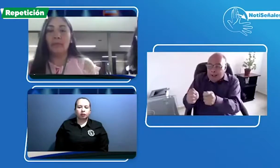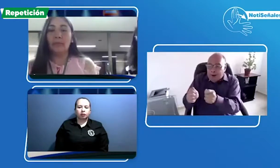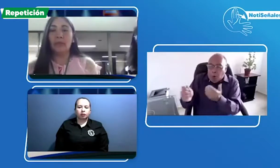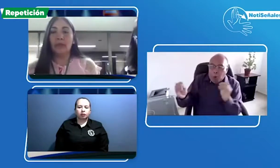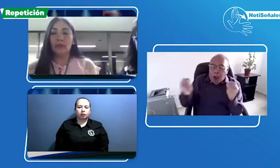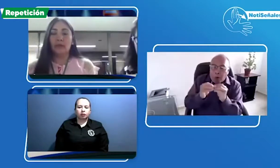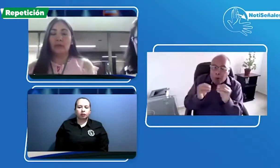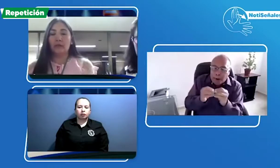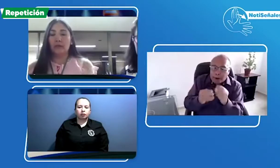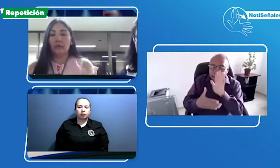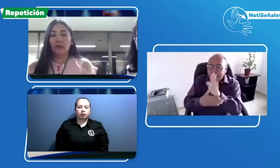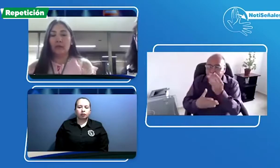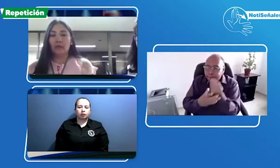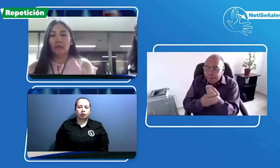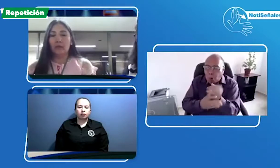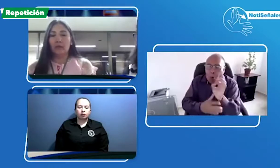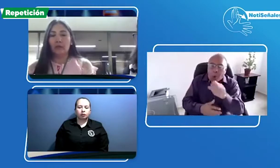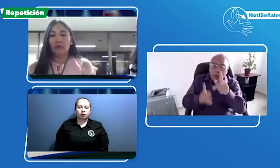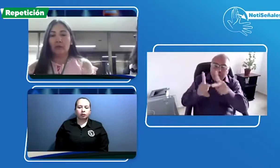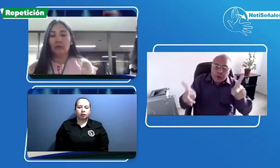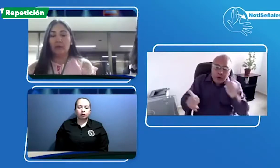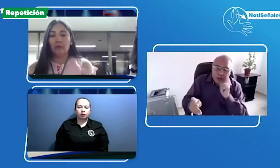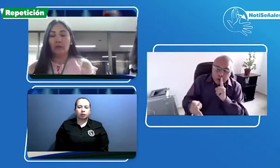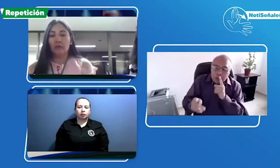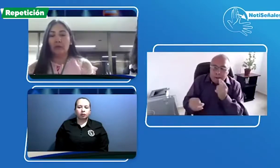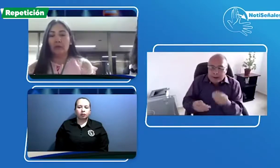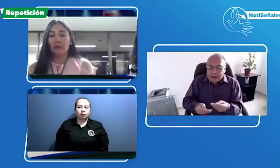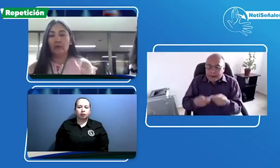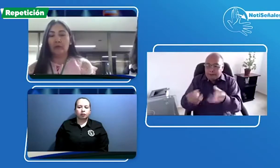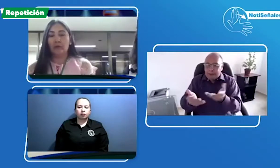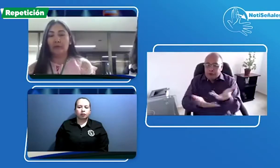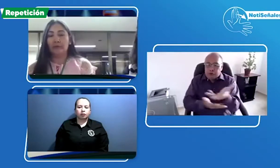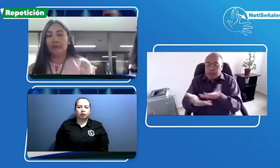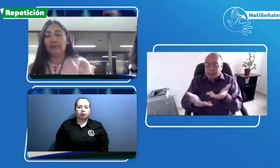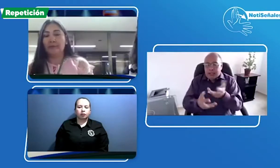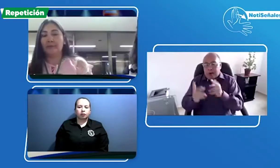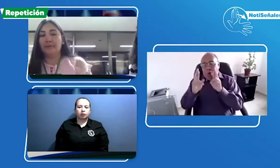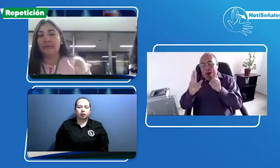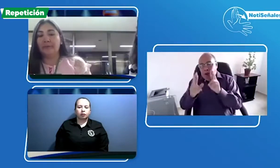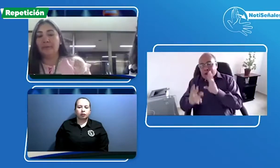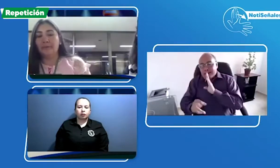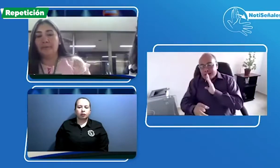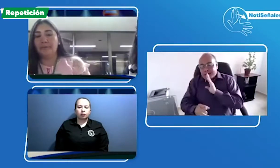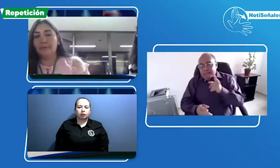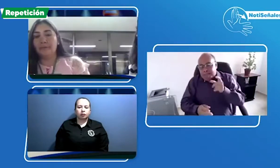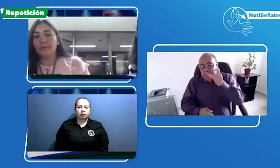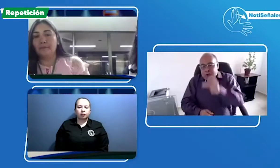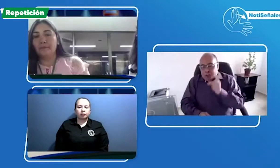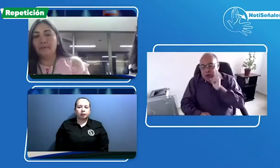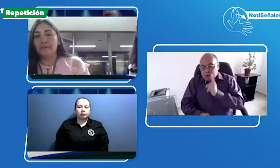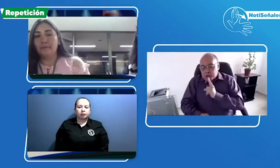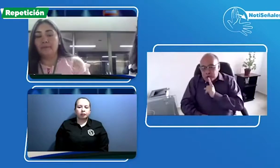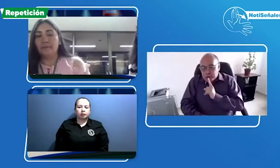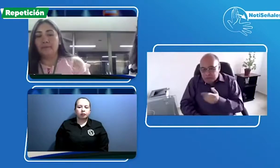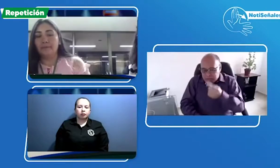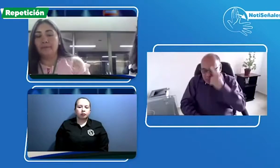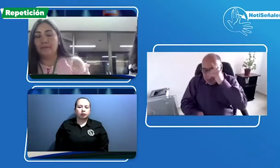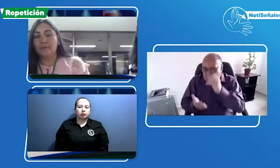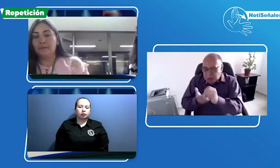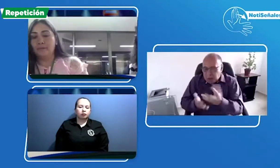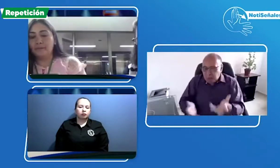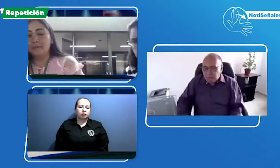daríamos, entendemos claramente la situación, el tema de los videos, pero el consejo que nosotros daríamos es que, por ejemplo, se pueda encargar a su